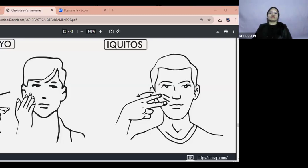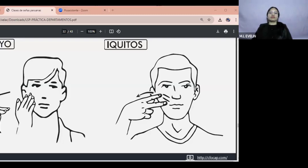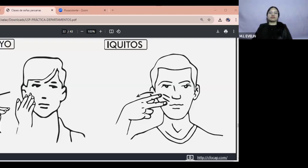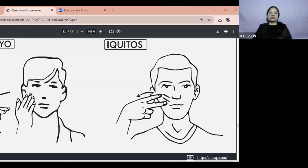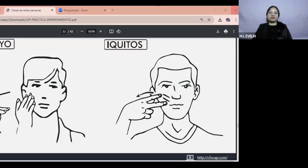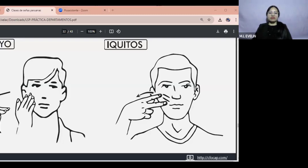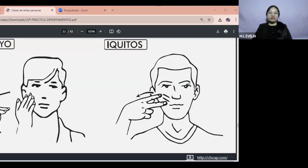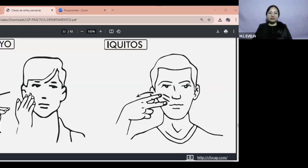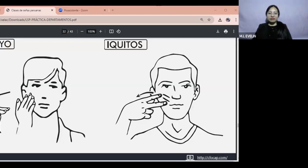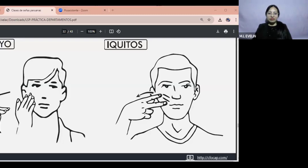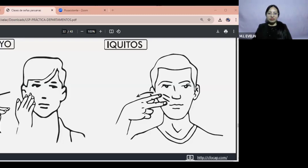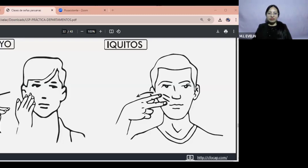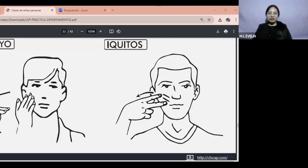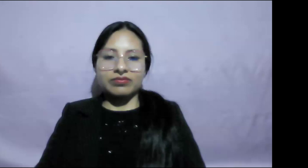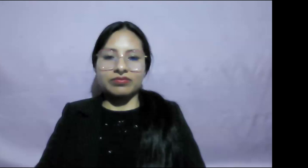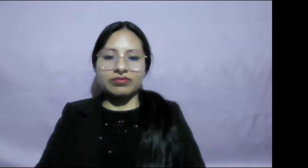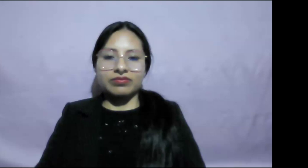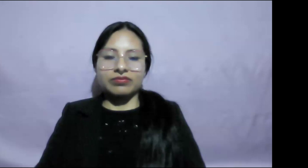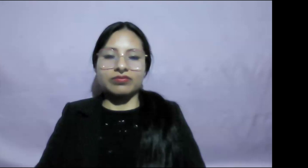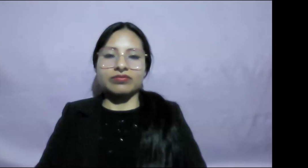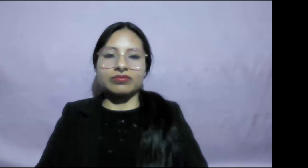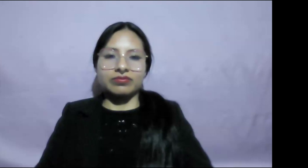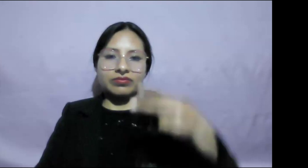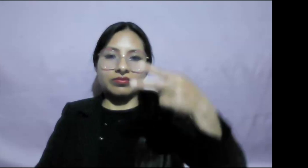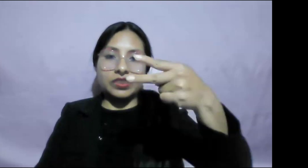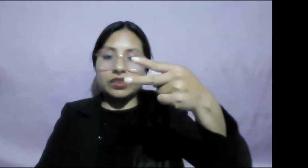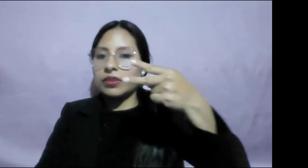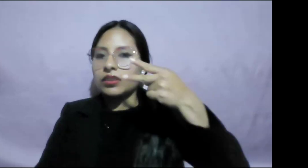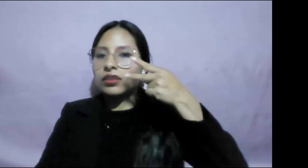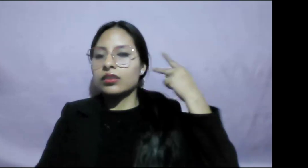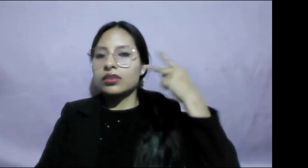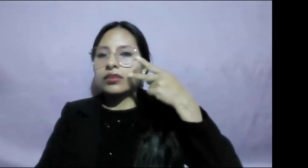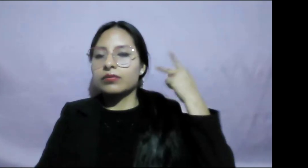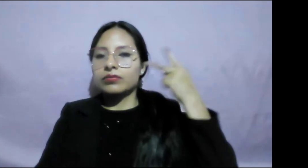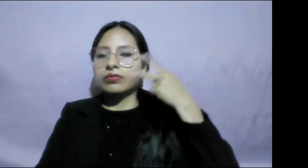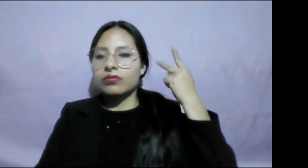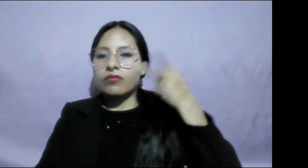tiempo muy bien Ahora sí y quitos